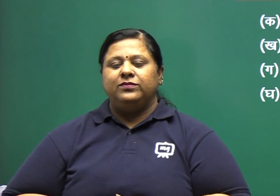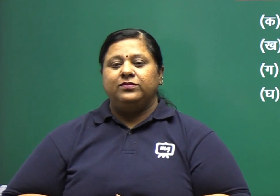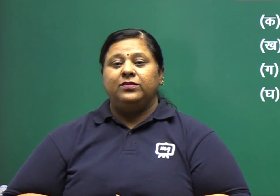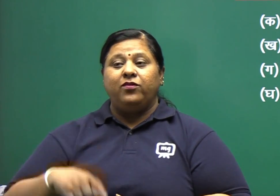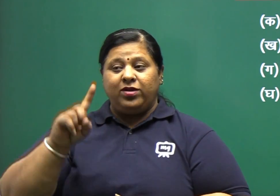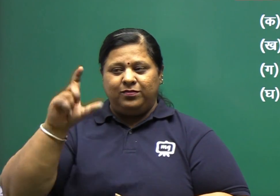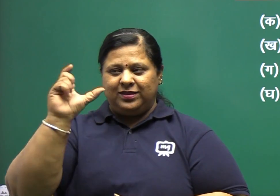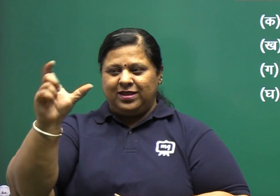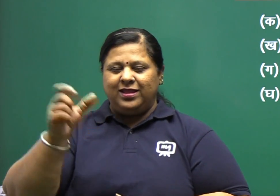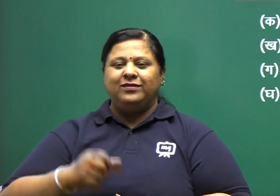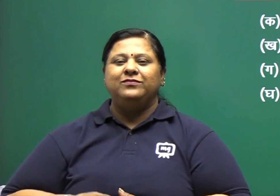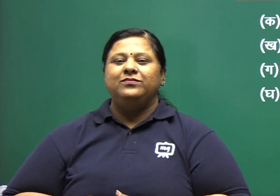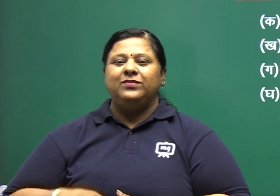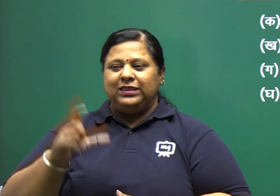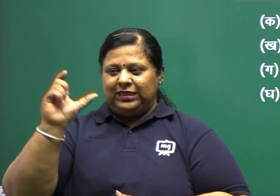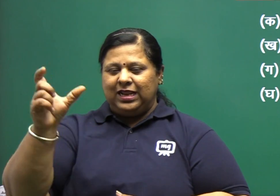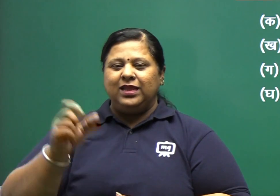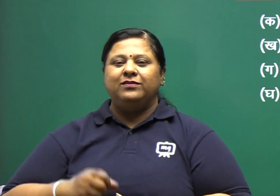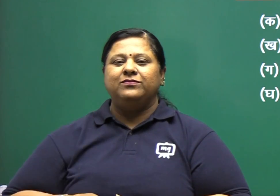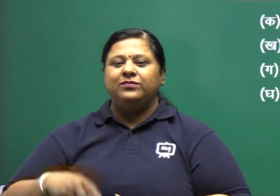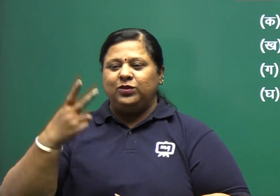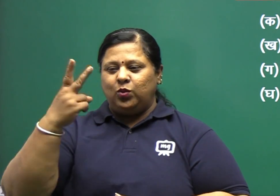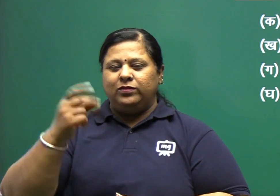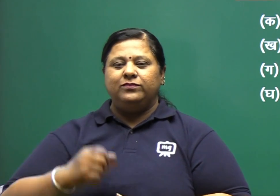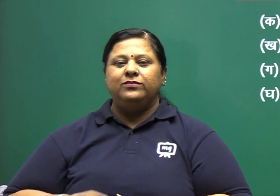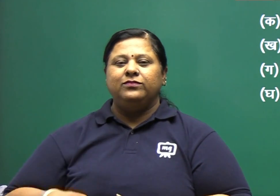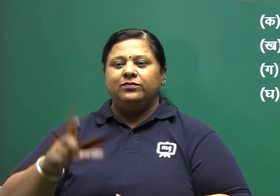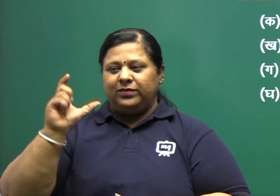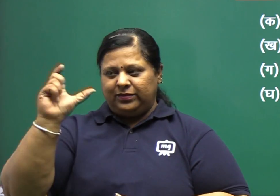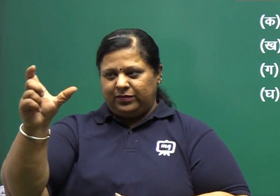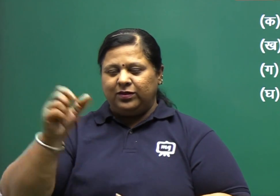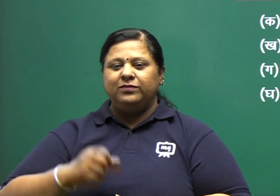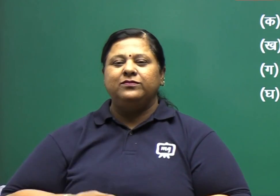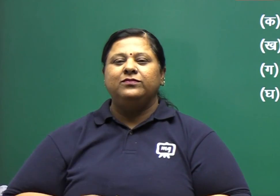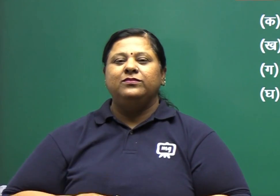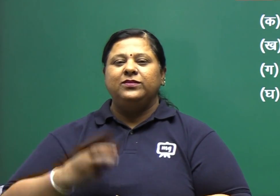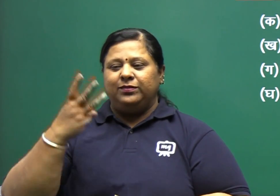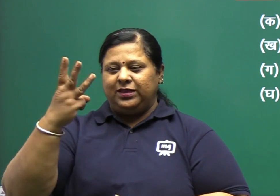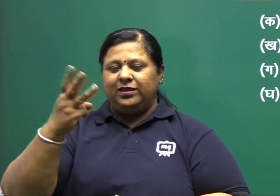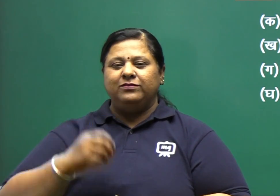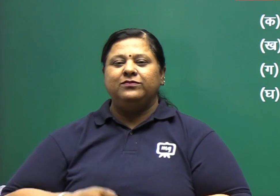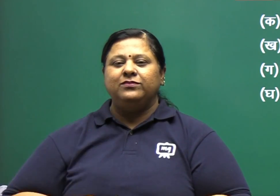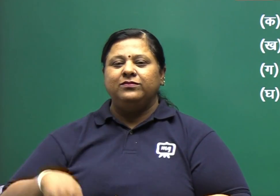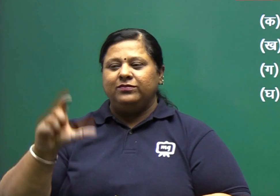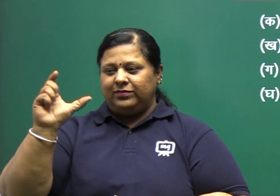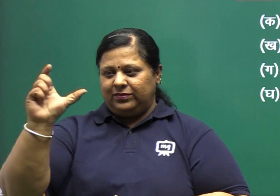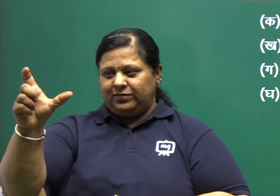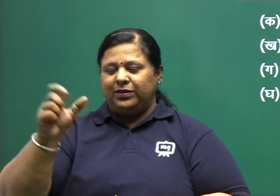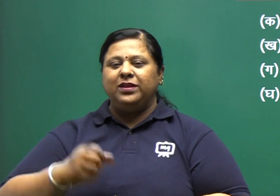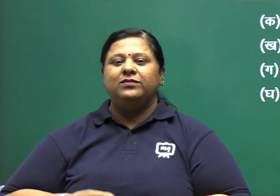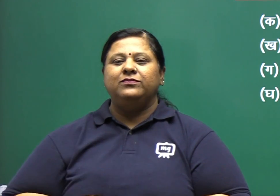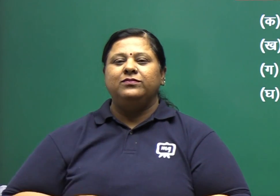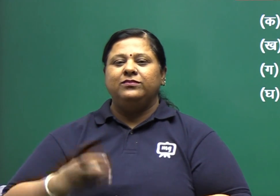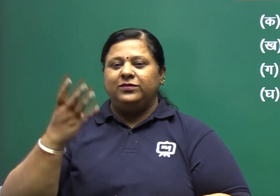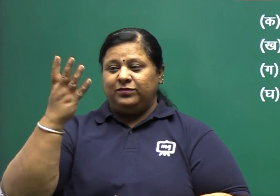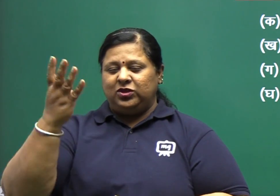विकल्प संख्या 1 दिल्ली, विकल्प 2 इंदौर, विकल्प 3